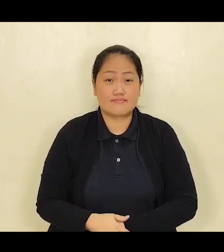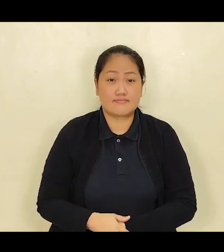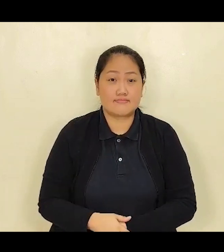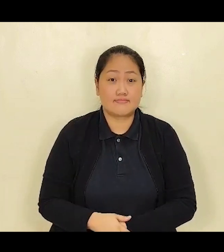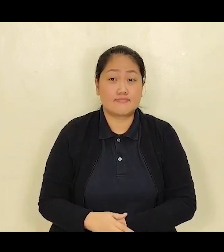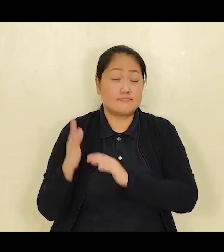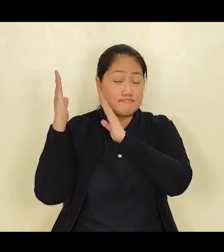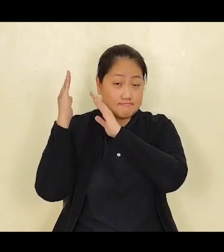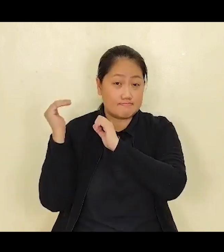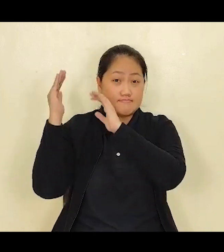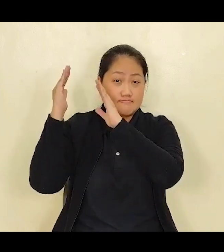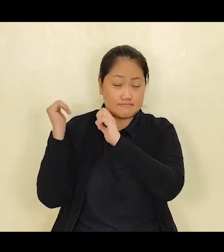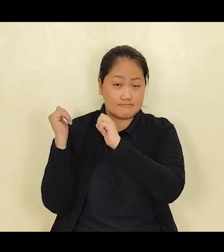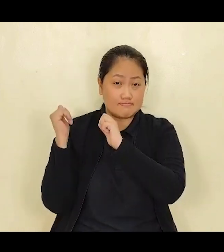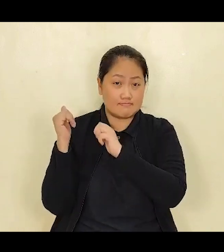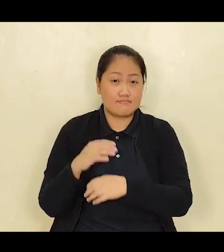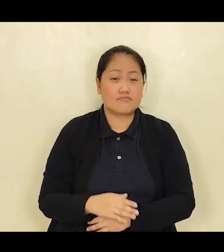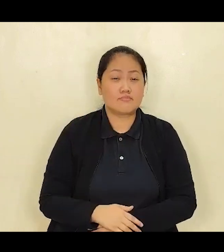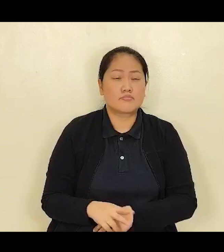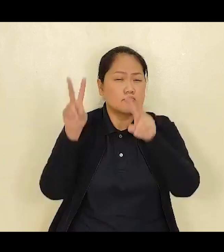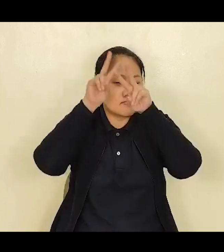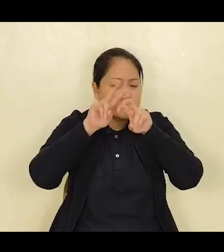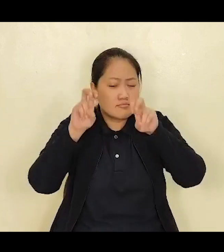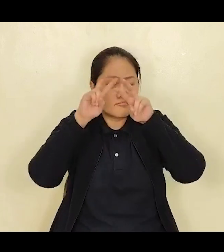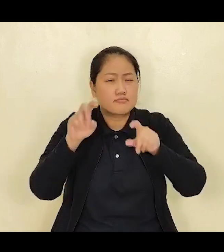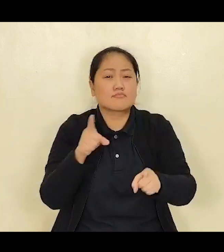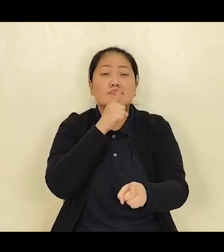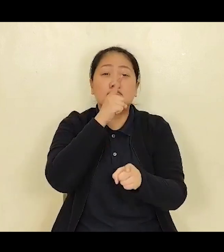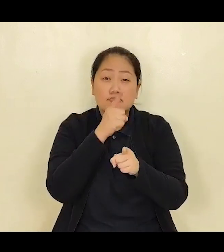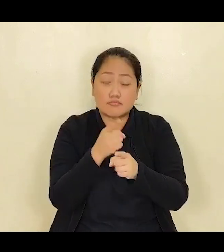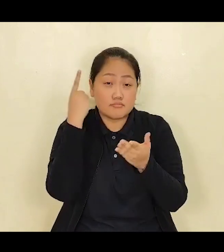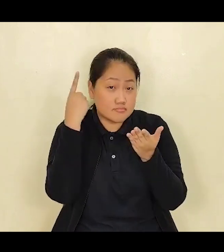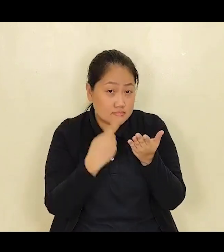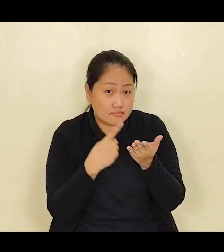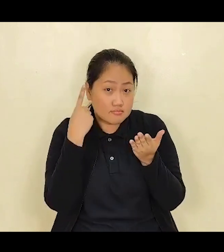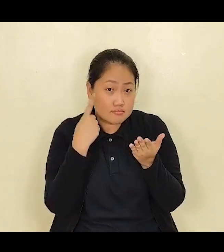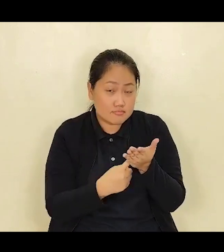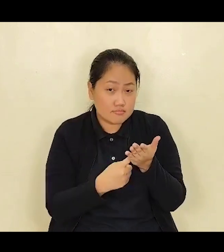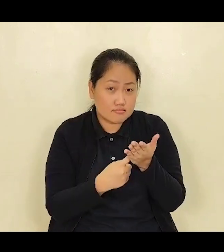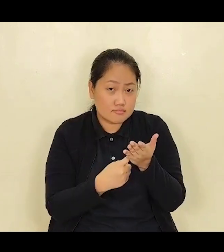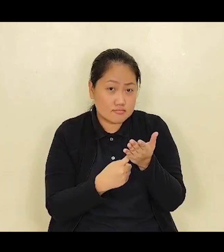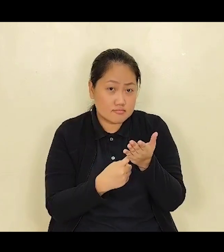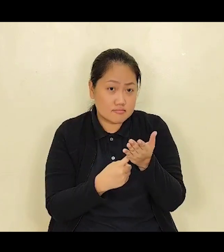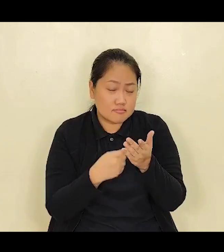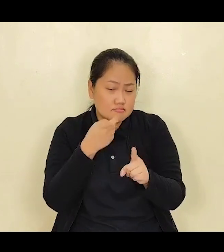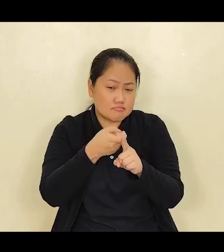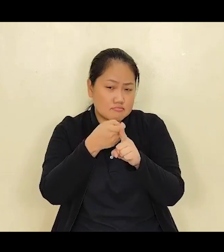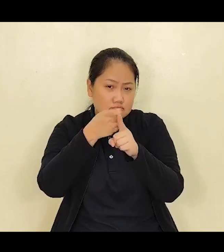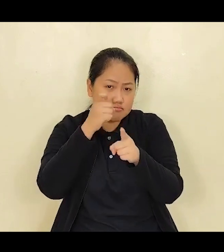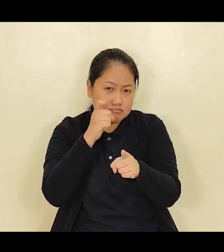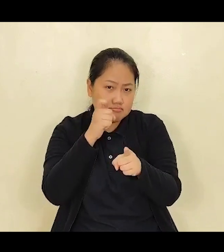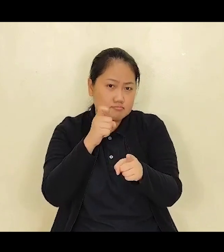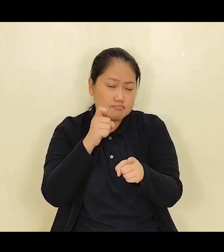the Philippines, sana saliksikin ng tama, mapag-usapan na